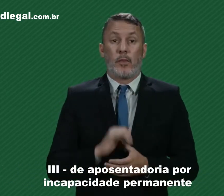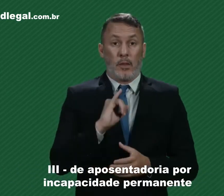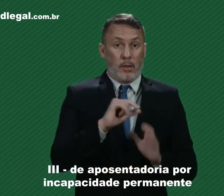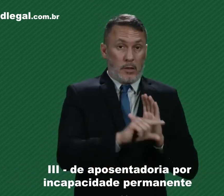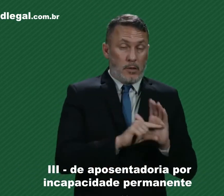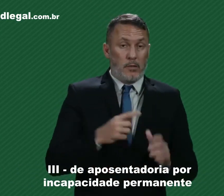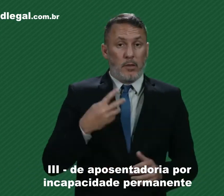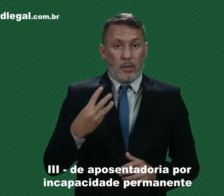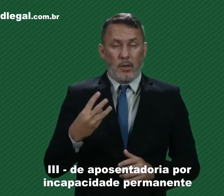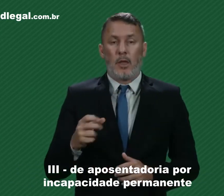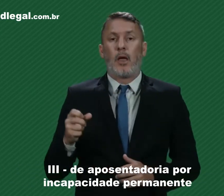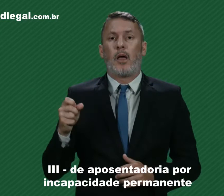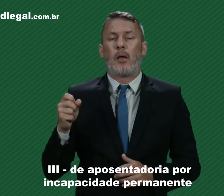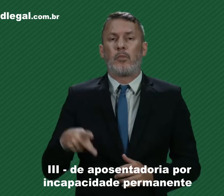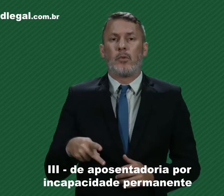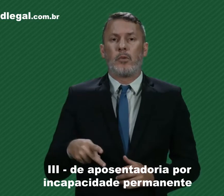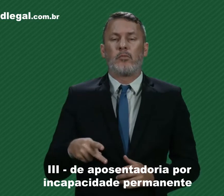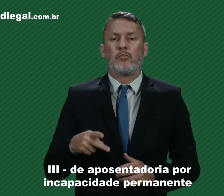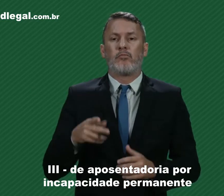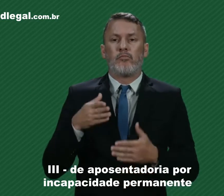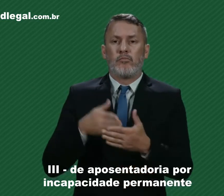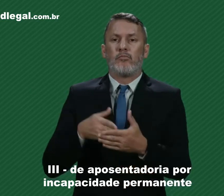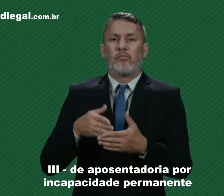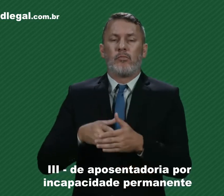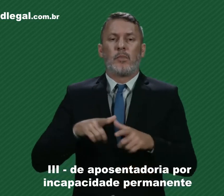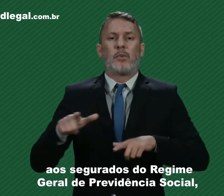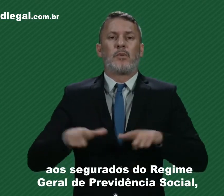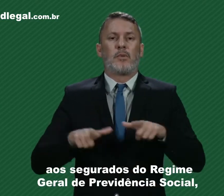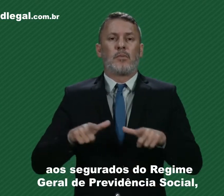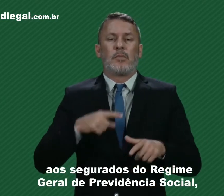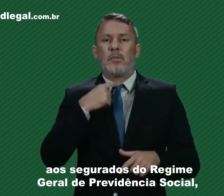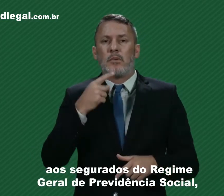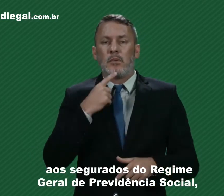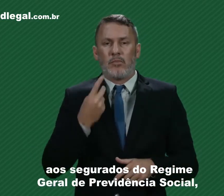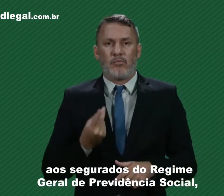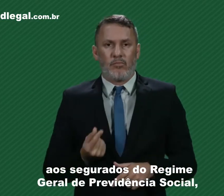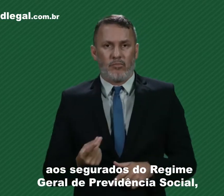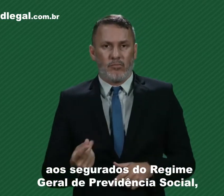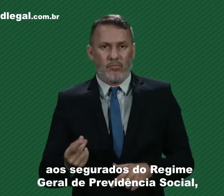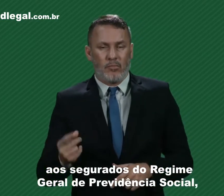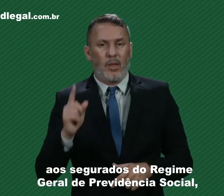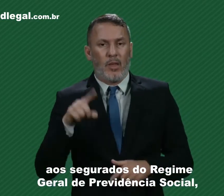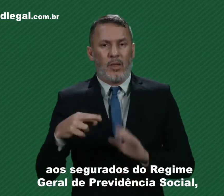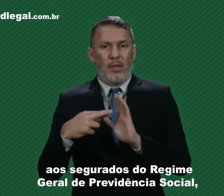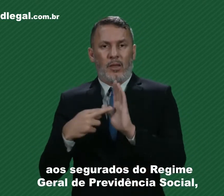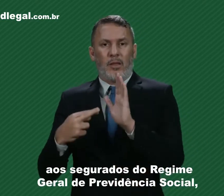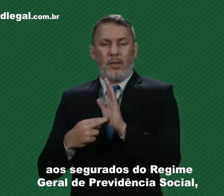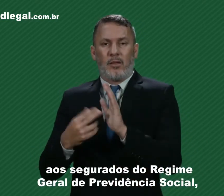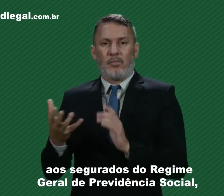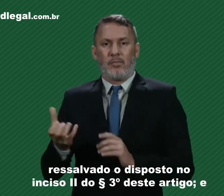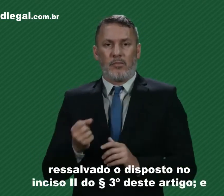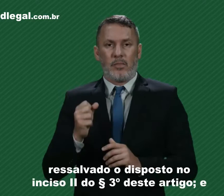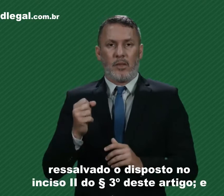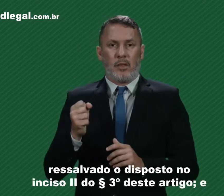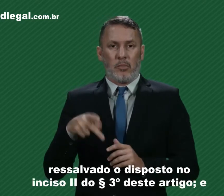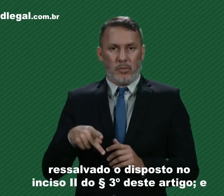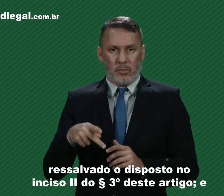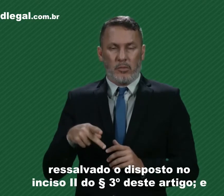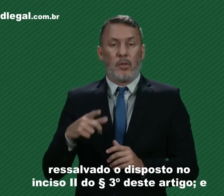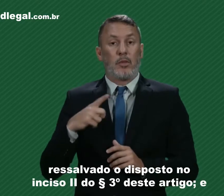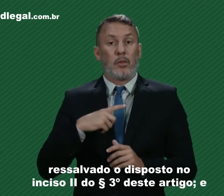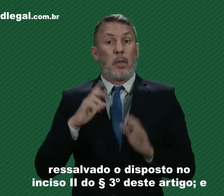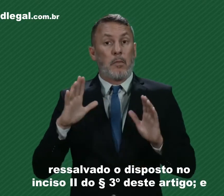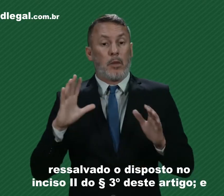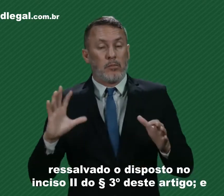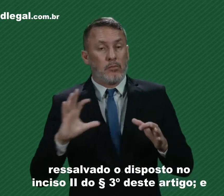Inciso 3. De aposentadoria por incapacidade permanente aos segurados do regime geral de previdência social, ressalvado